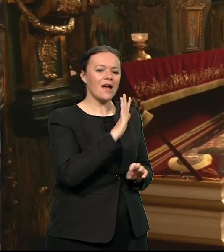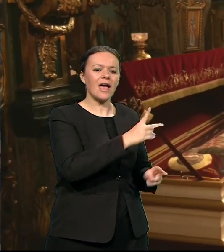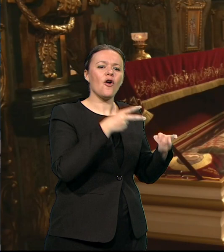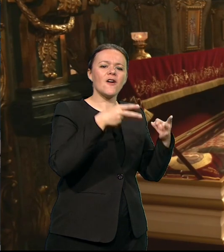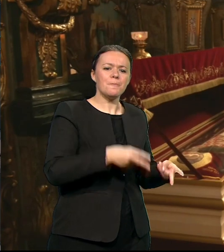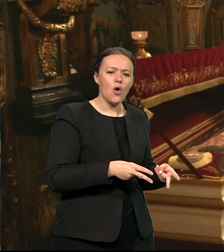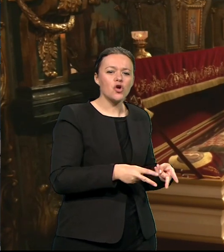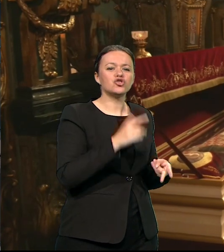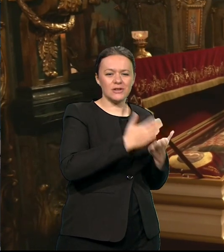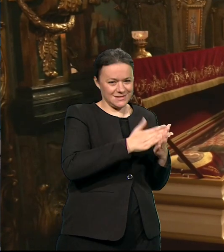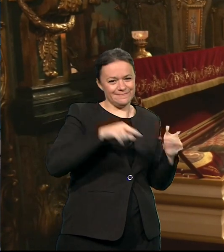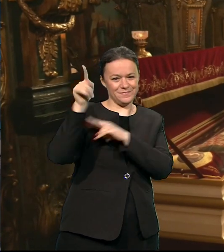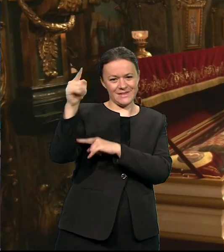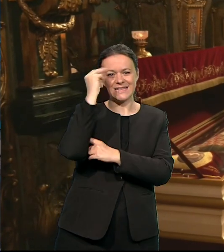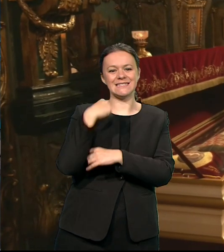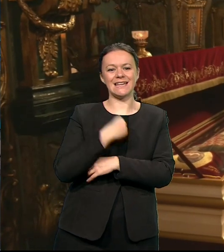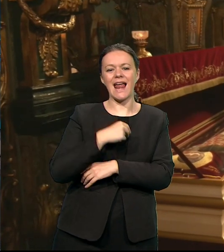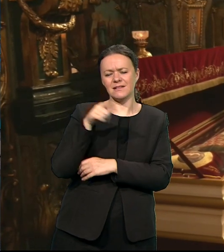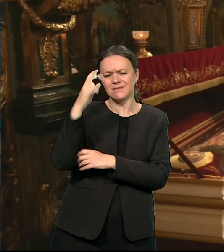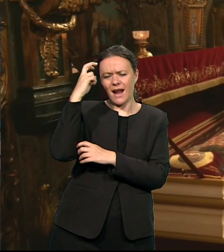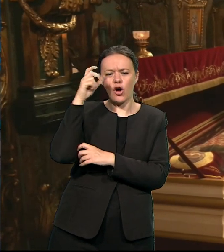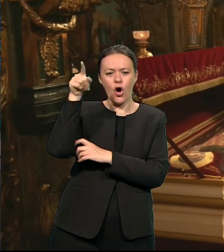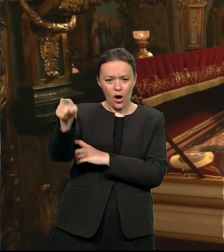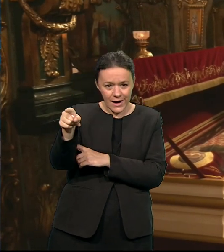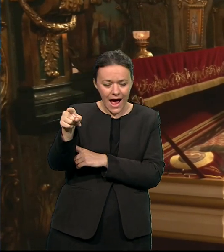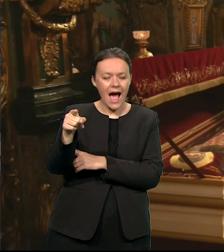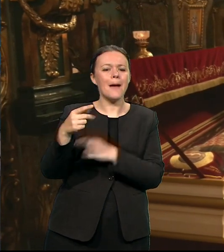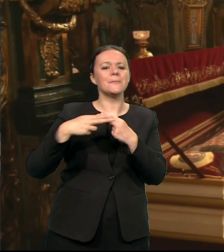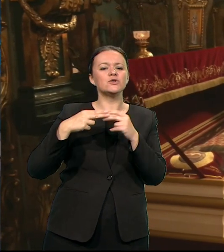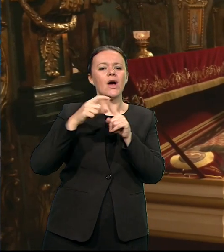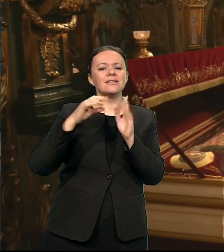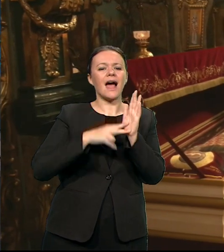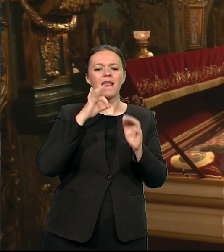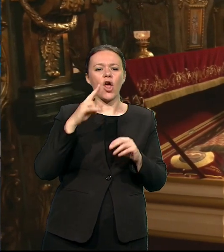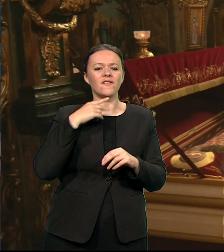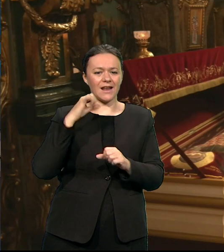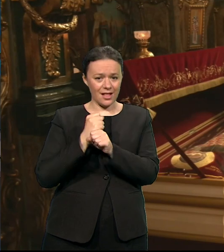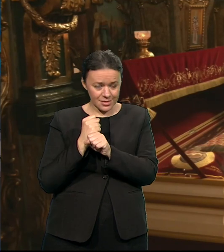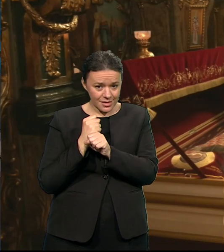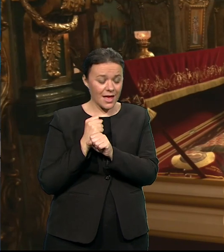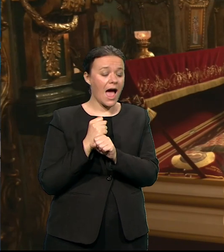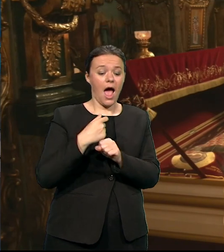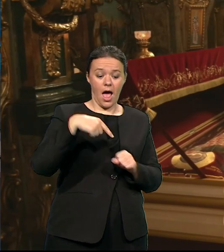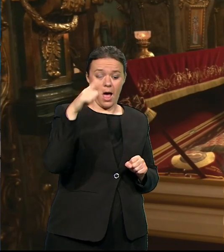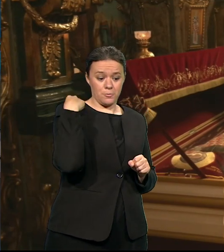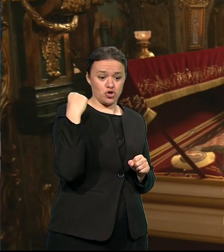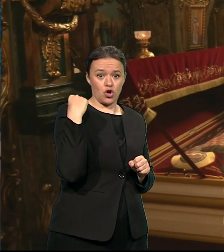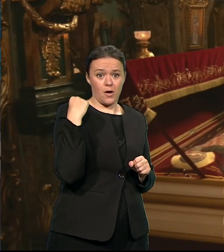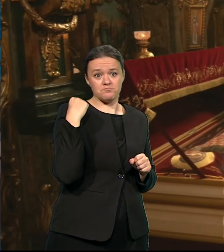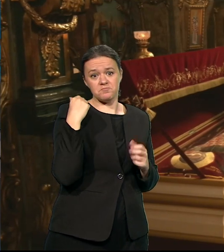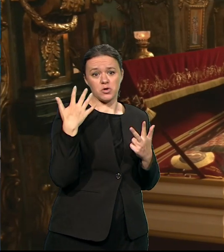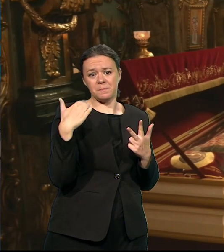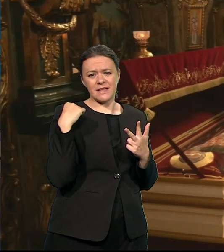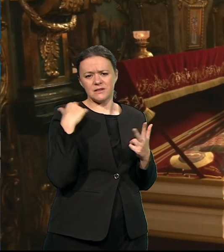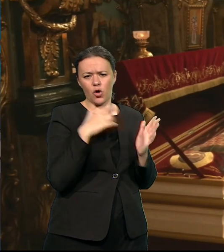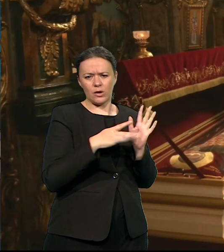u Crnoj Gori danas, u manastiru Ždrebaonik, kod Danilovgrada, a mi ovde od 80. godina prošlog veka imamo deo njegovih